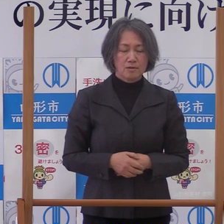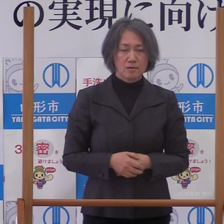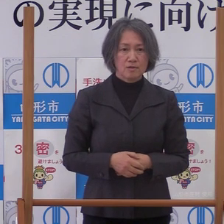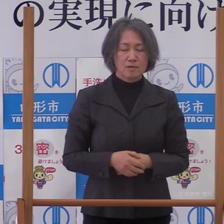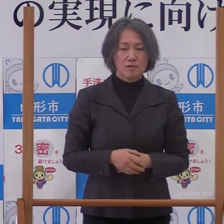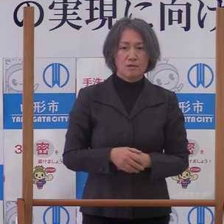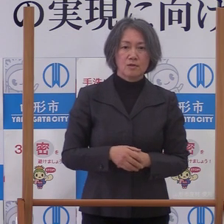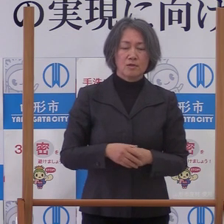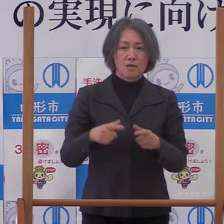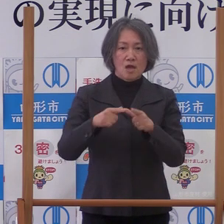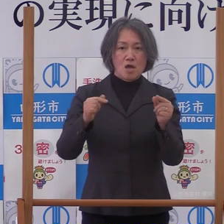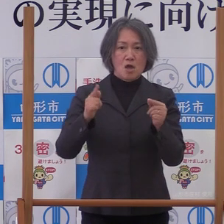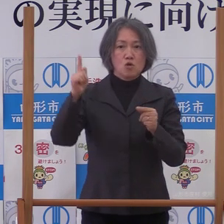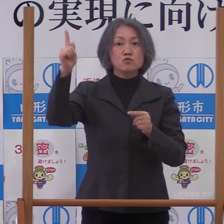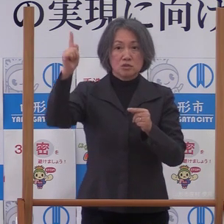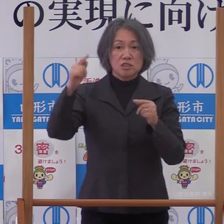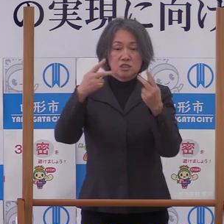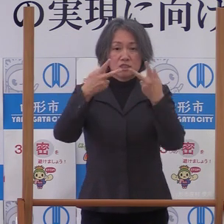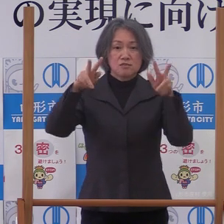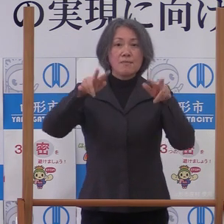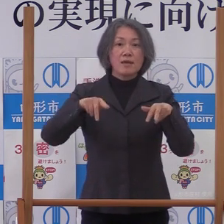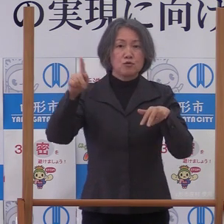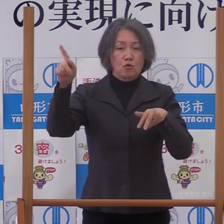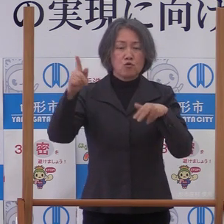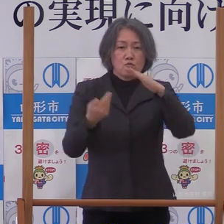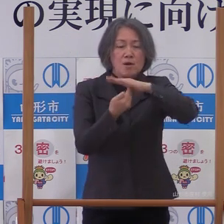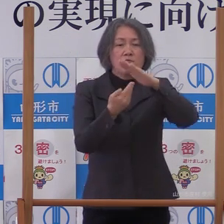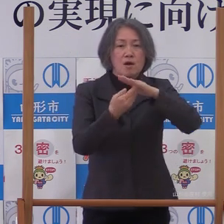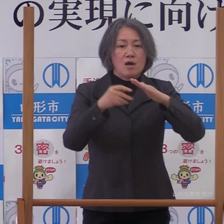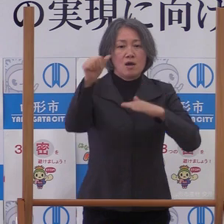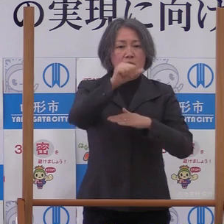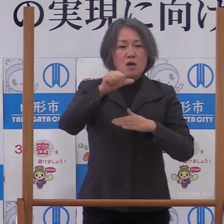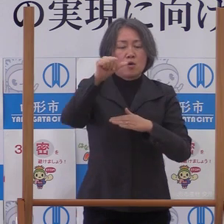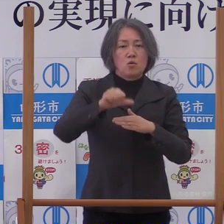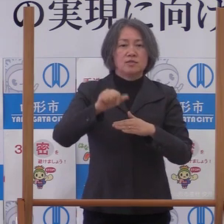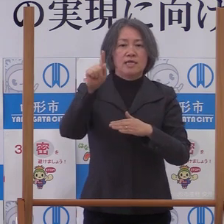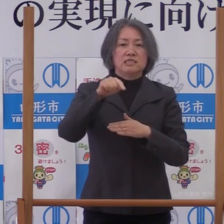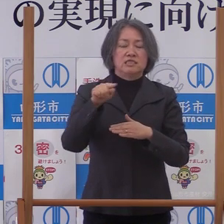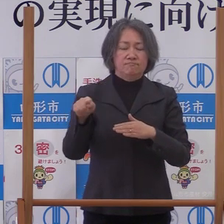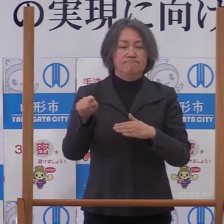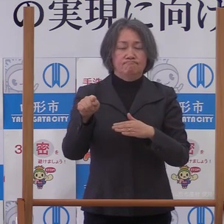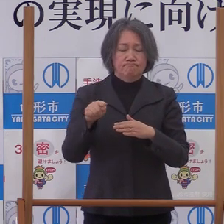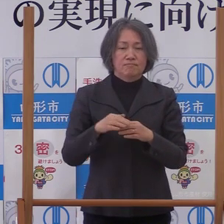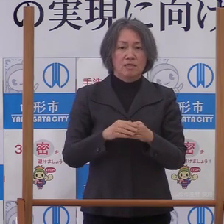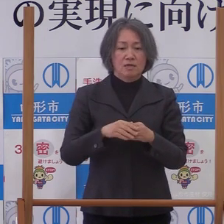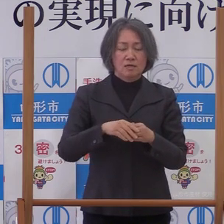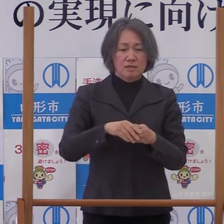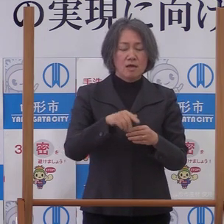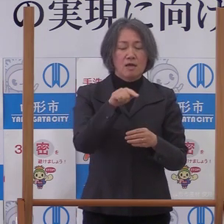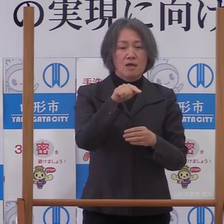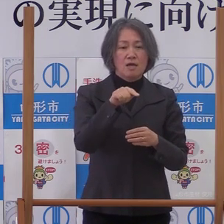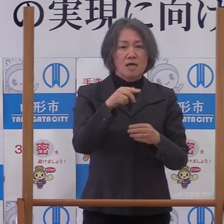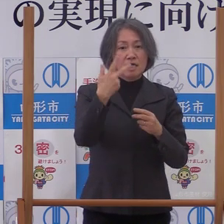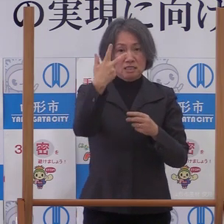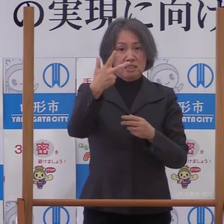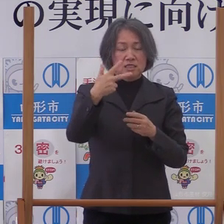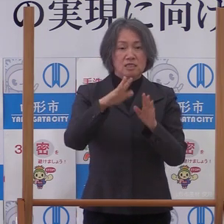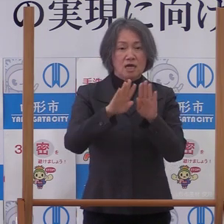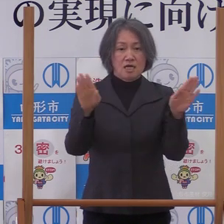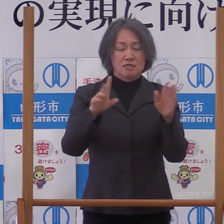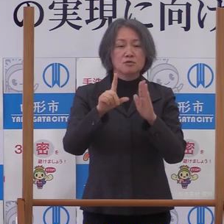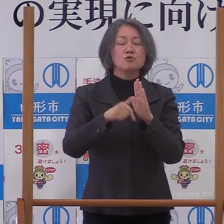はい、国の方のイベントの、マックスが今5000人ですけれども、こちらの方は複数日にわたるということもありますので